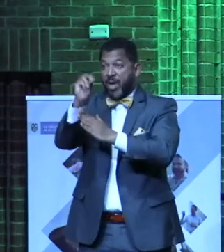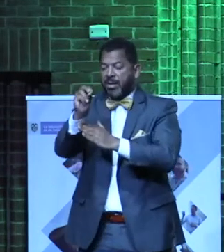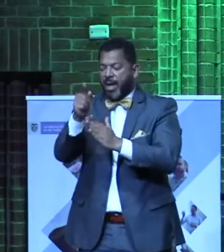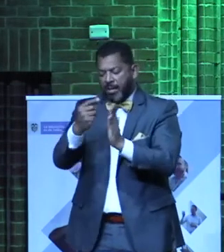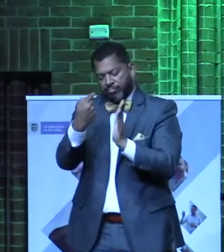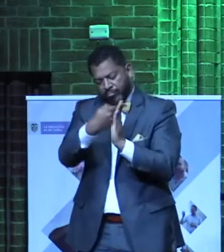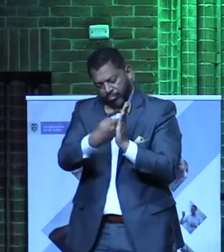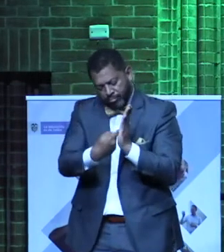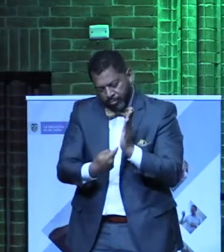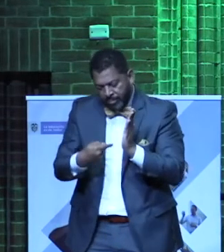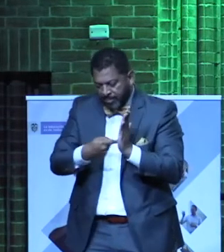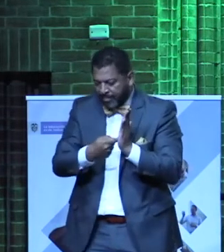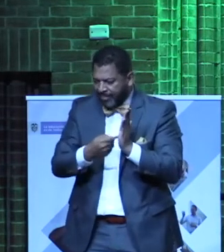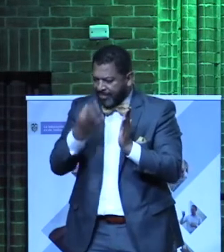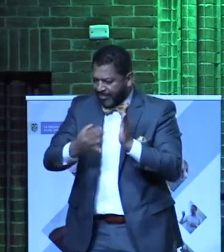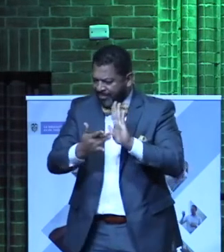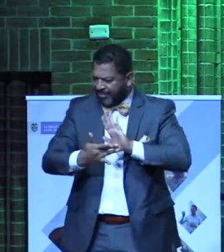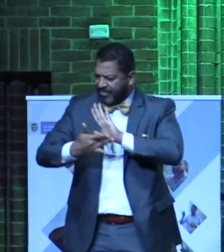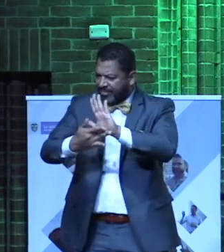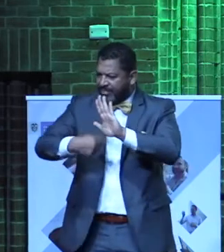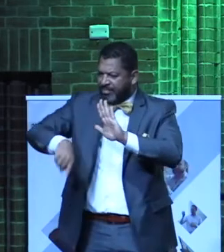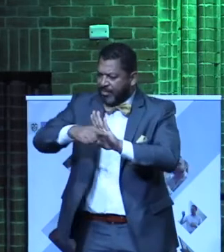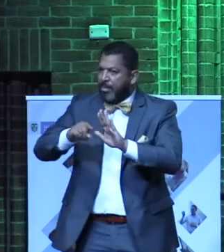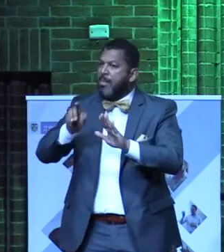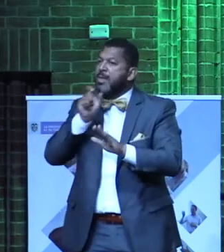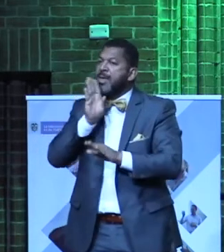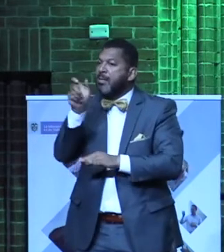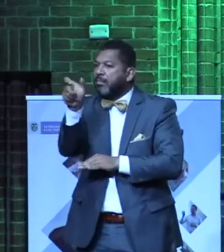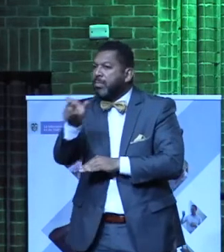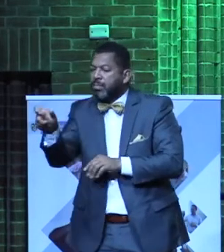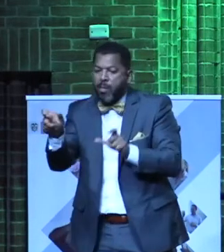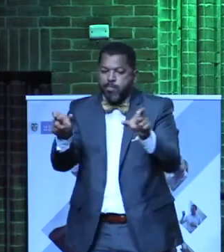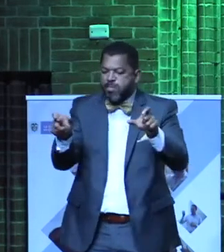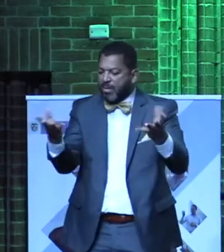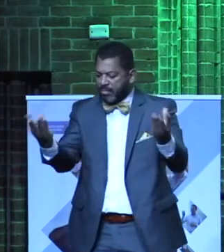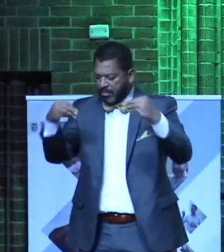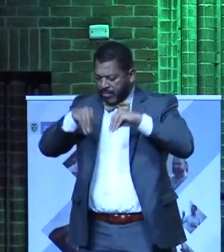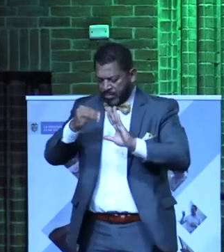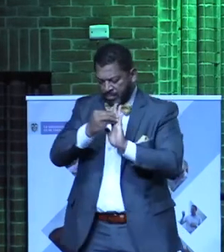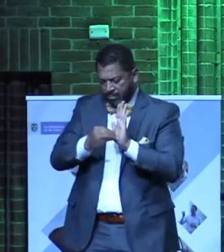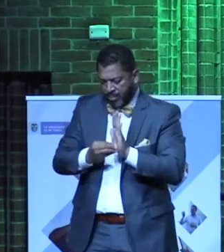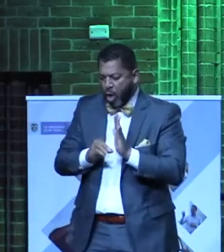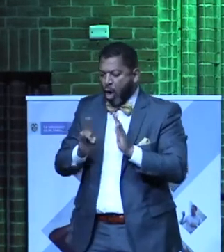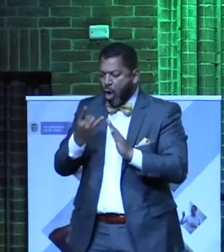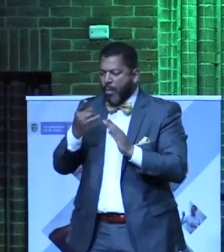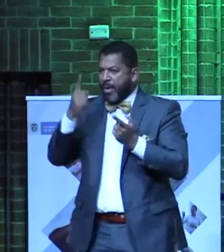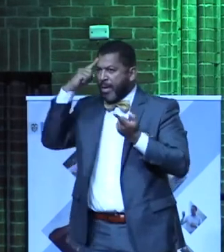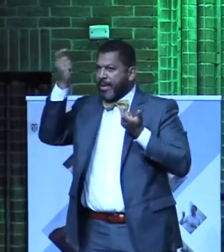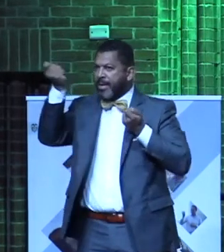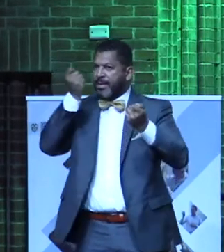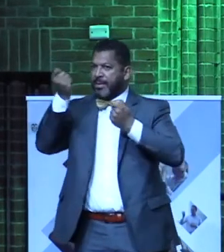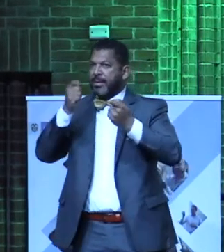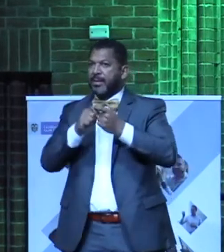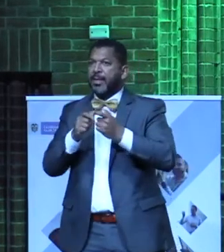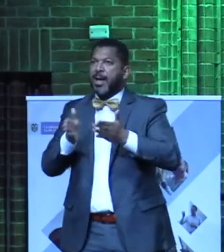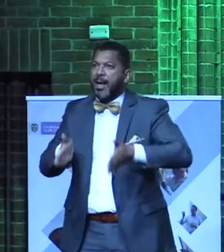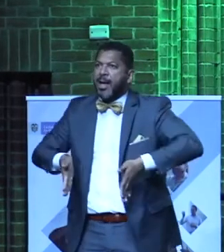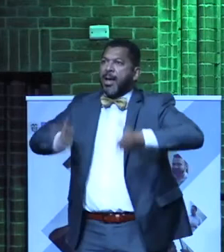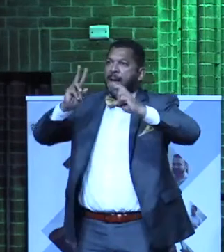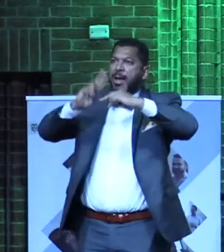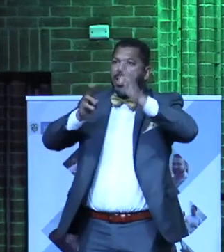se visibilizara desde cada uno de los actores medidas de accesibilidad desde lo físico,